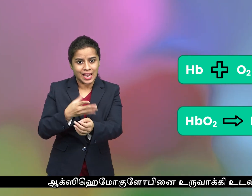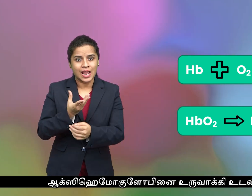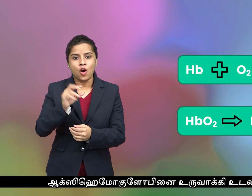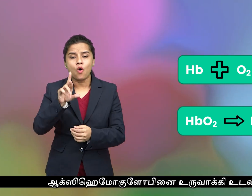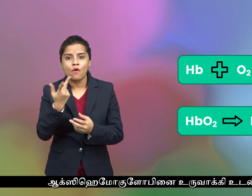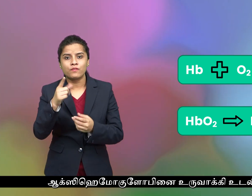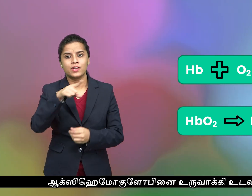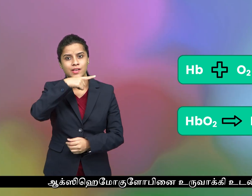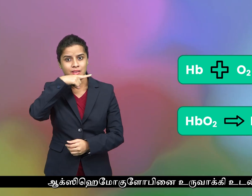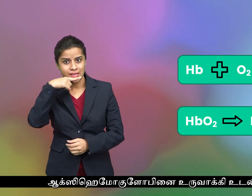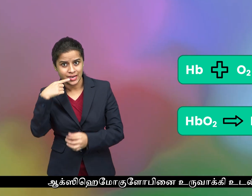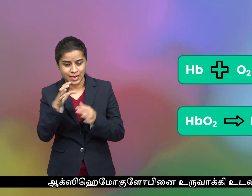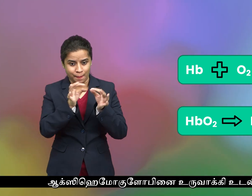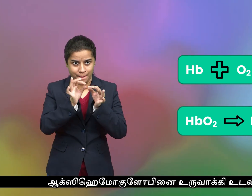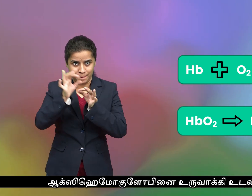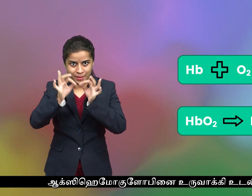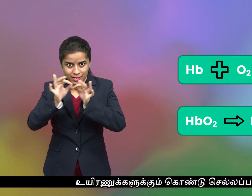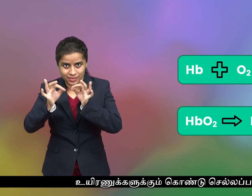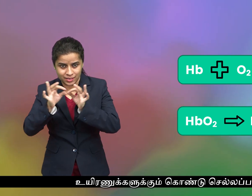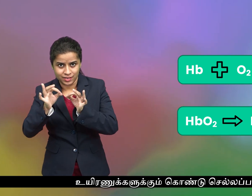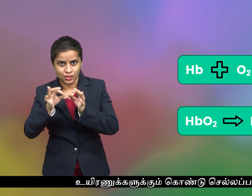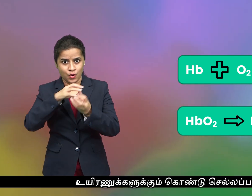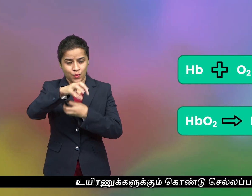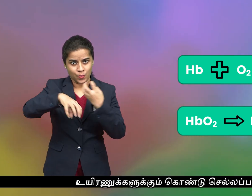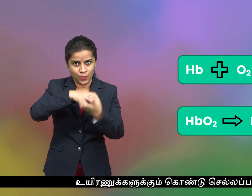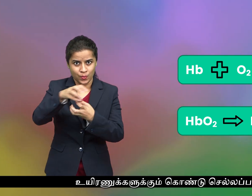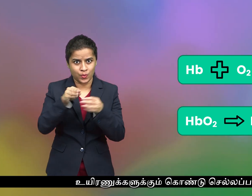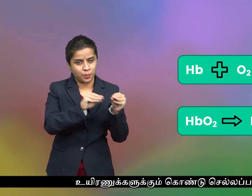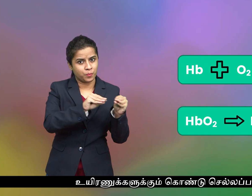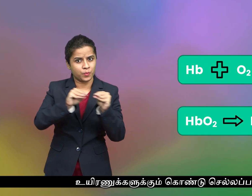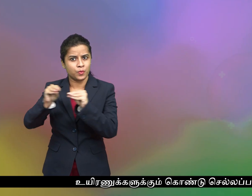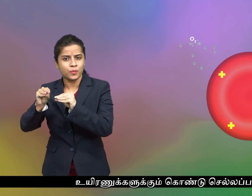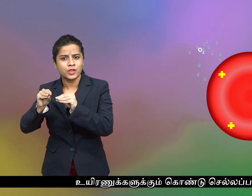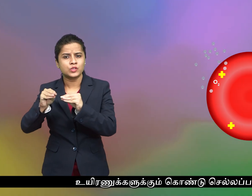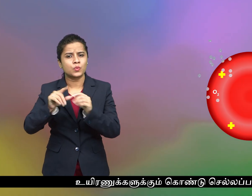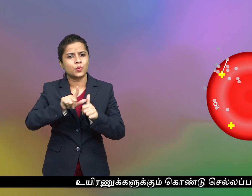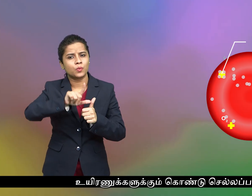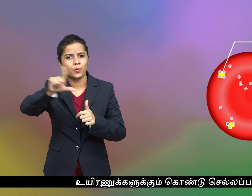ஆக்சிஹீமோகுளோபினை உருவாக்கி உடலின் அனைத்து உயிரணுக்களுக்கும் கொண்டு செல்லப்படுகிறது.